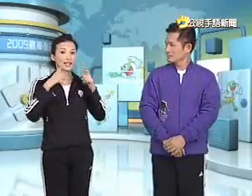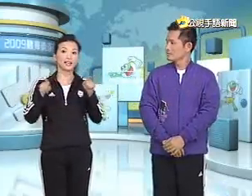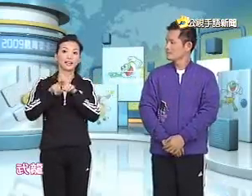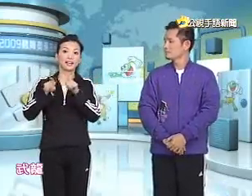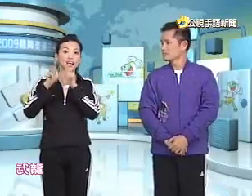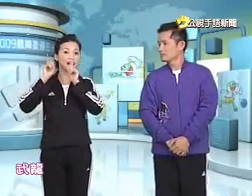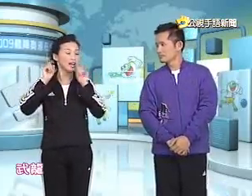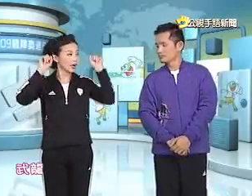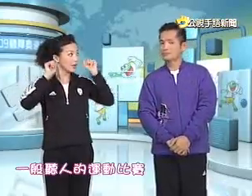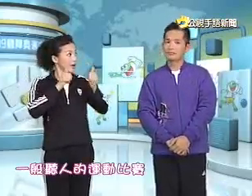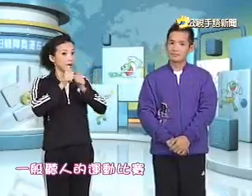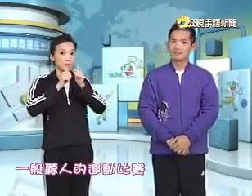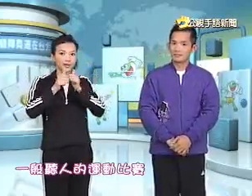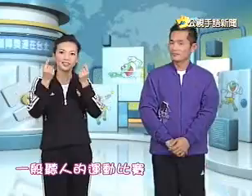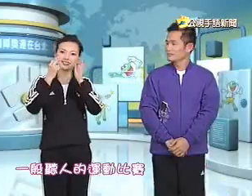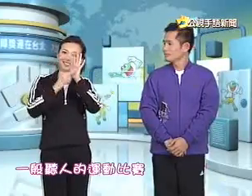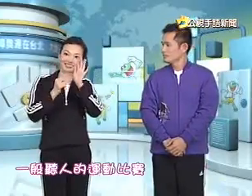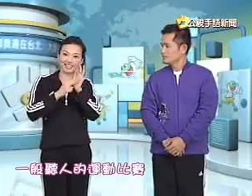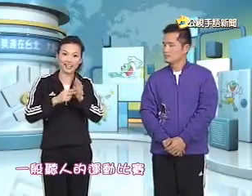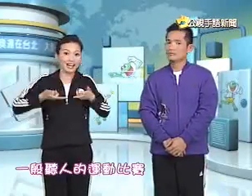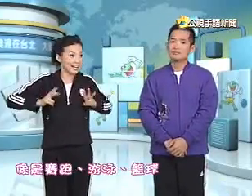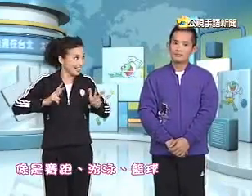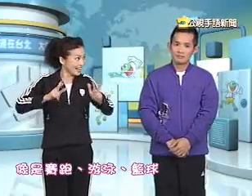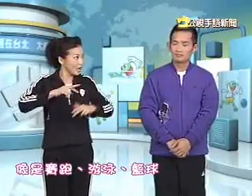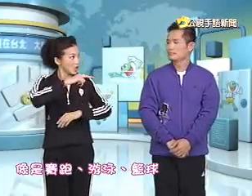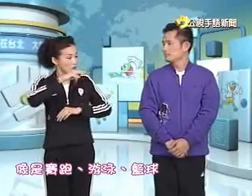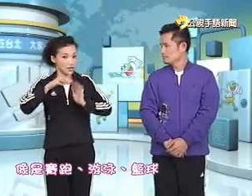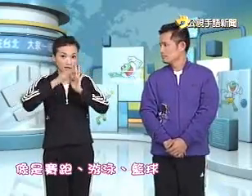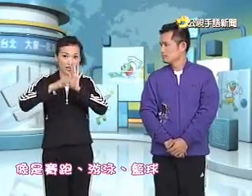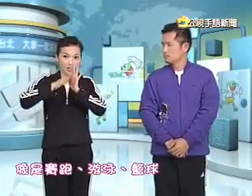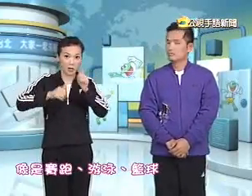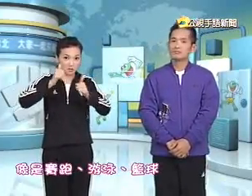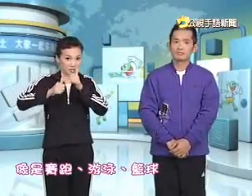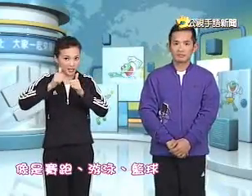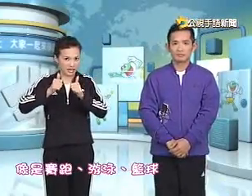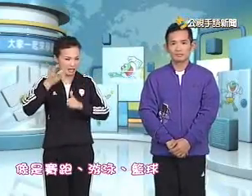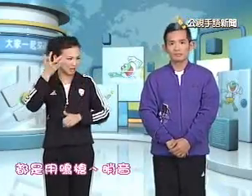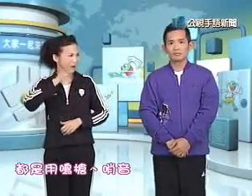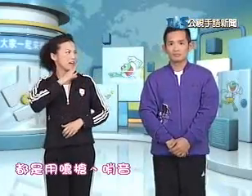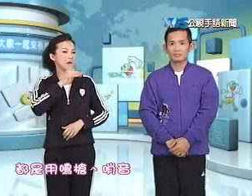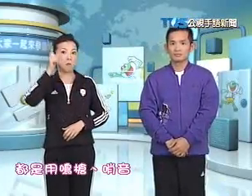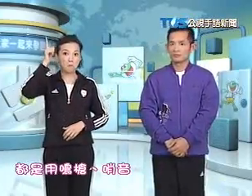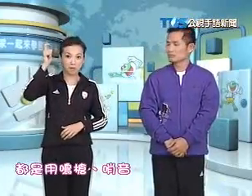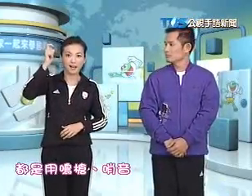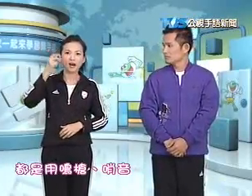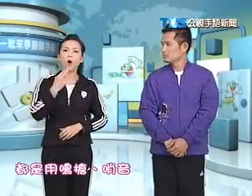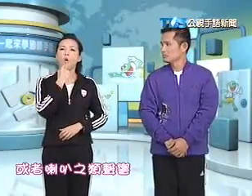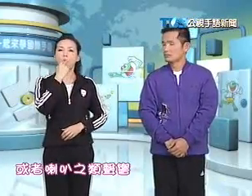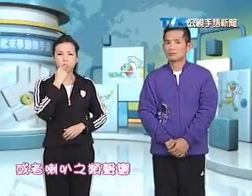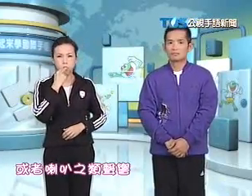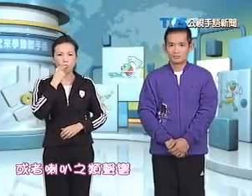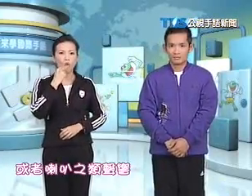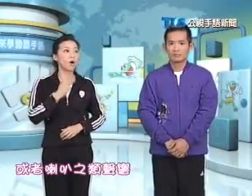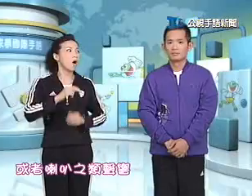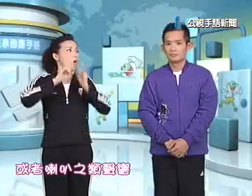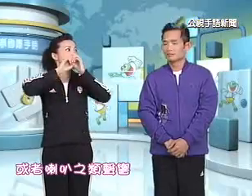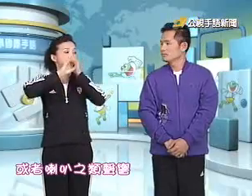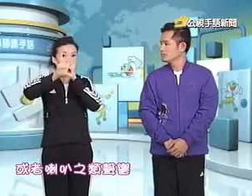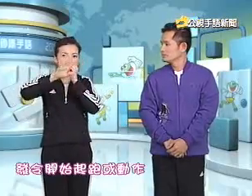语。 哎，五龙，一般听人的运动比赛，像是赛跑、游泳、篮球，都是用鸣枪、哨音或者是喇叭之类声响